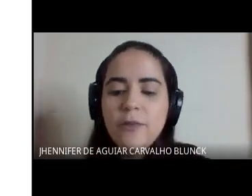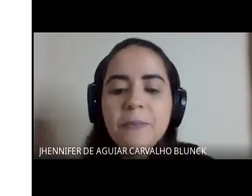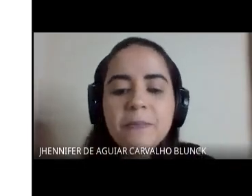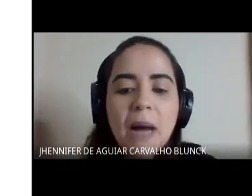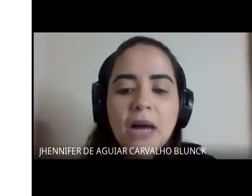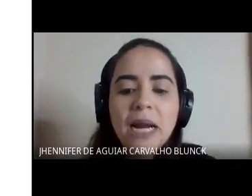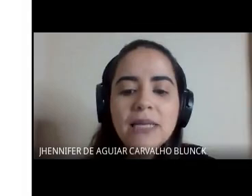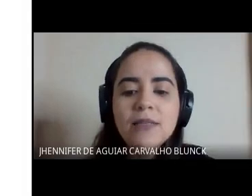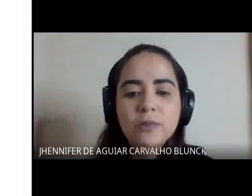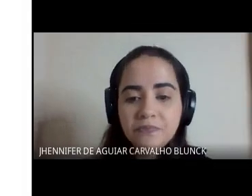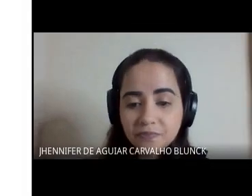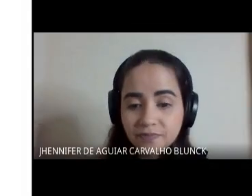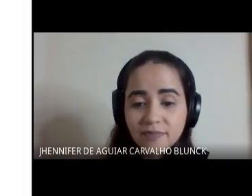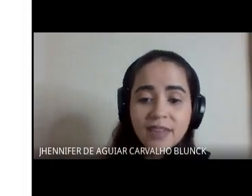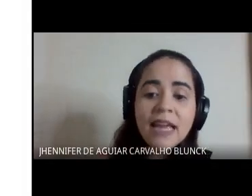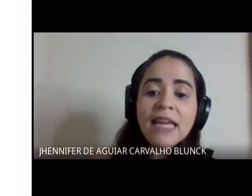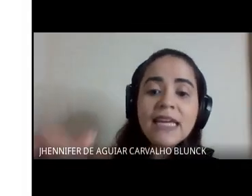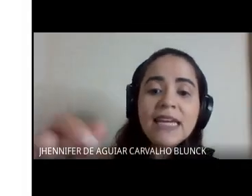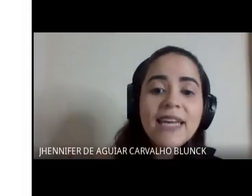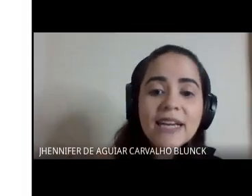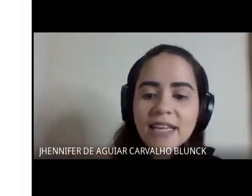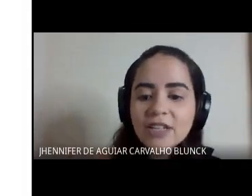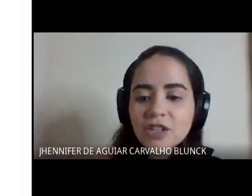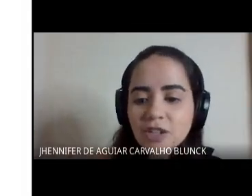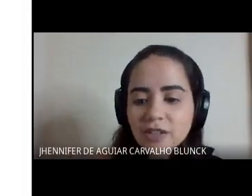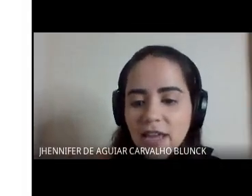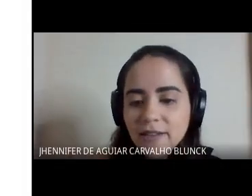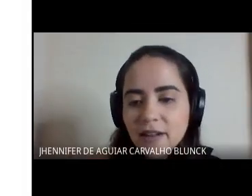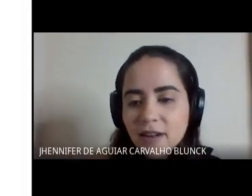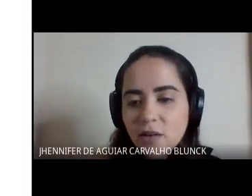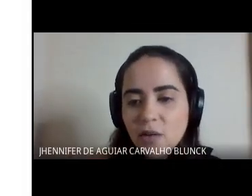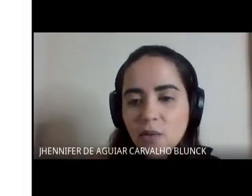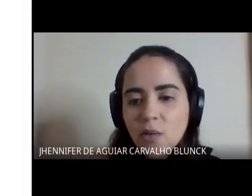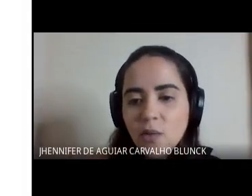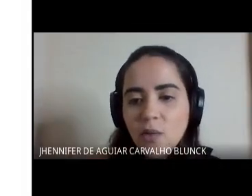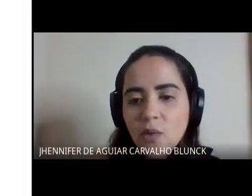ele veio para o Brasil. E aqui a gente tem